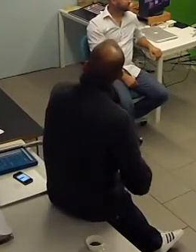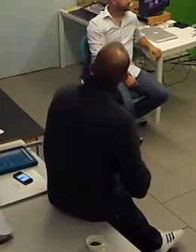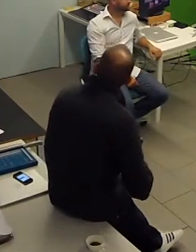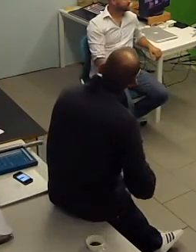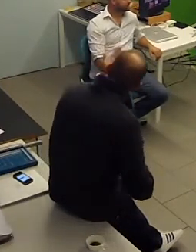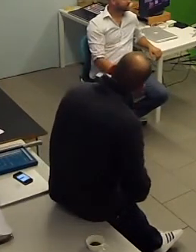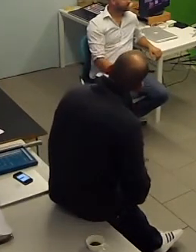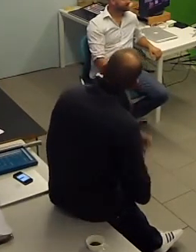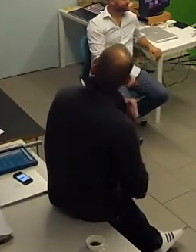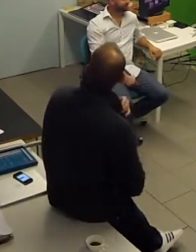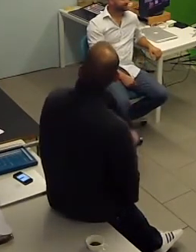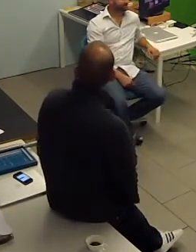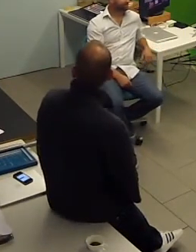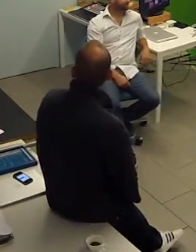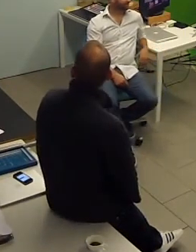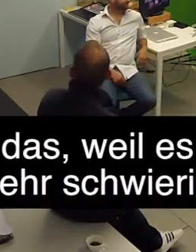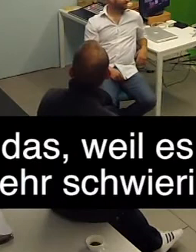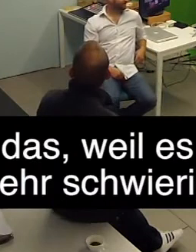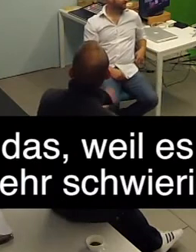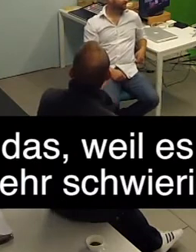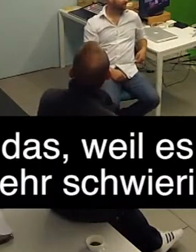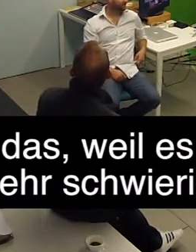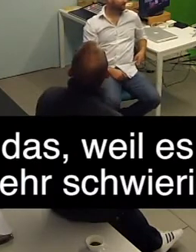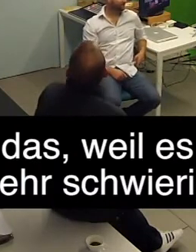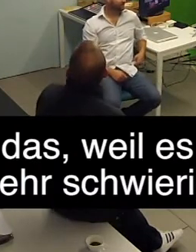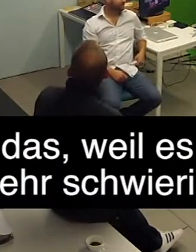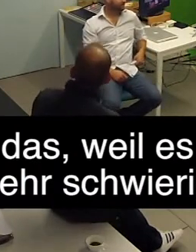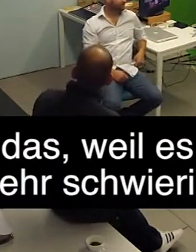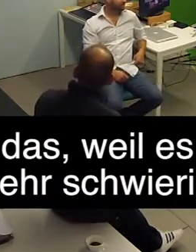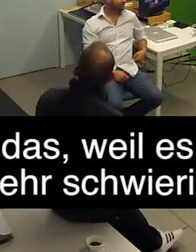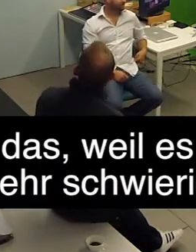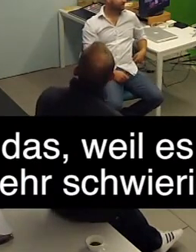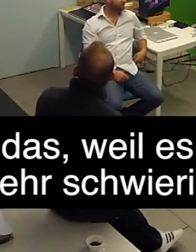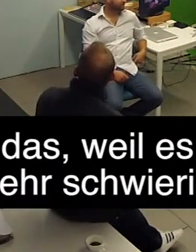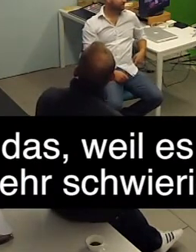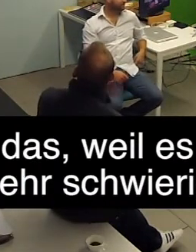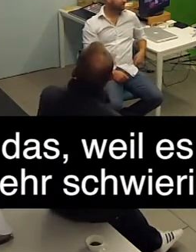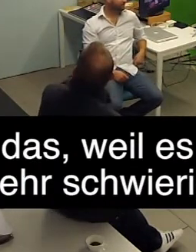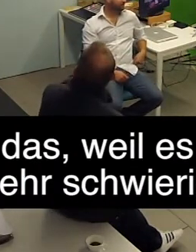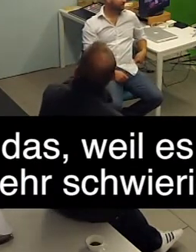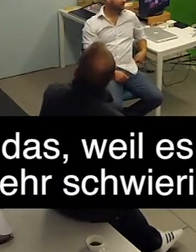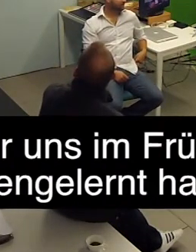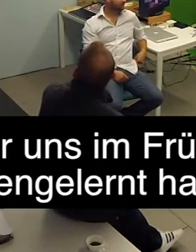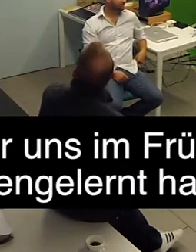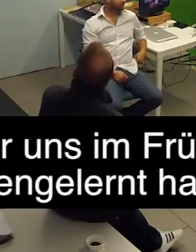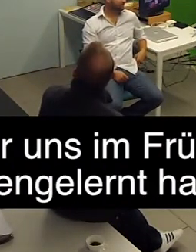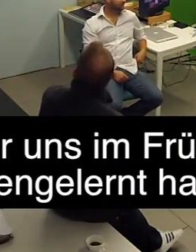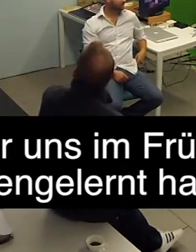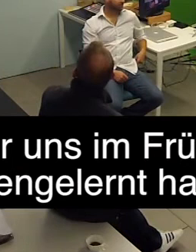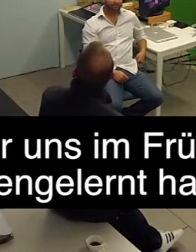vor dir oder du vor den anderen? Weil, wenn ich das mit auf mich beziehe, als wir uns im Frühling da kennengelernt haben, war es für